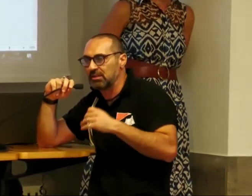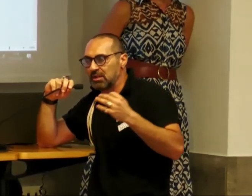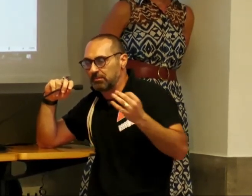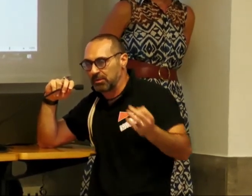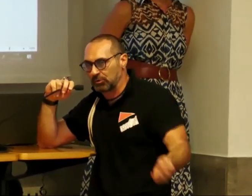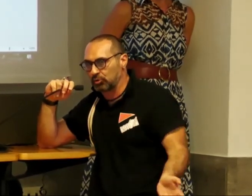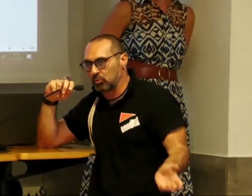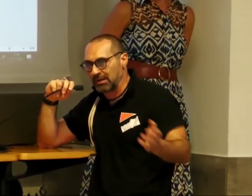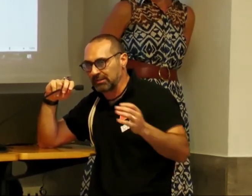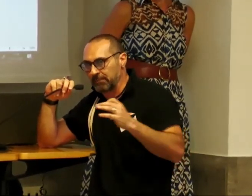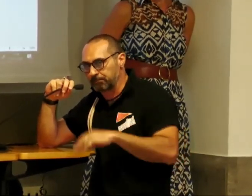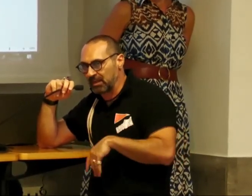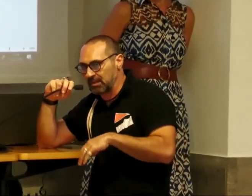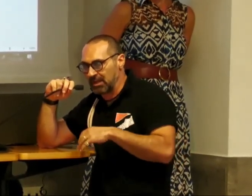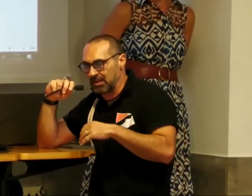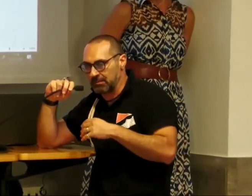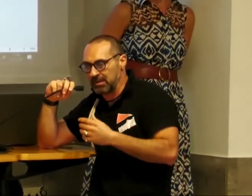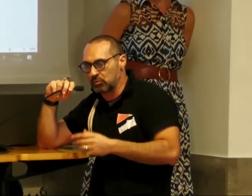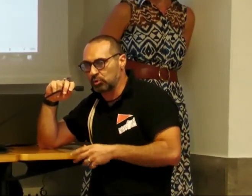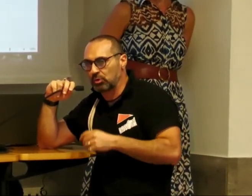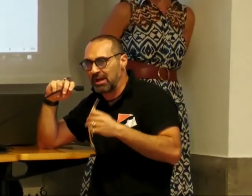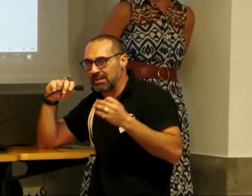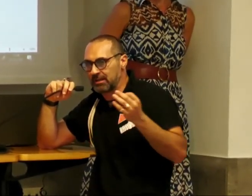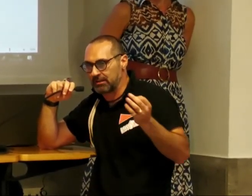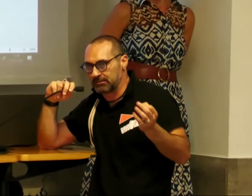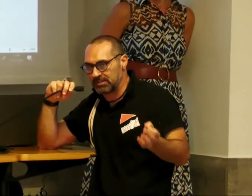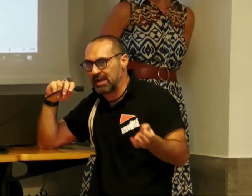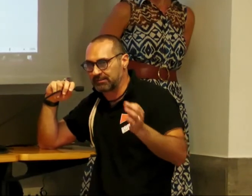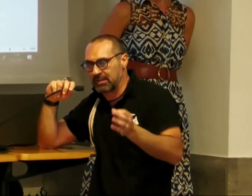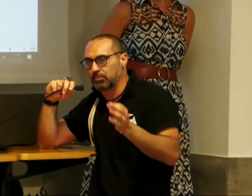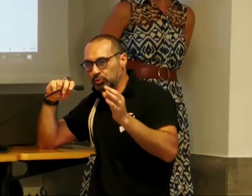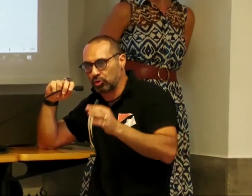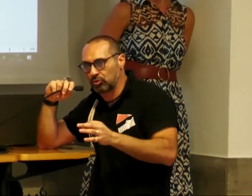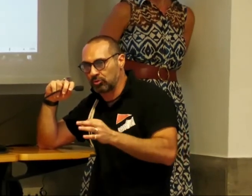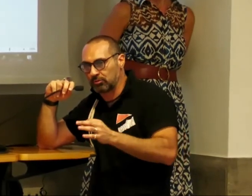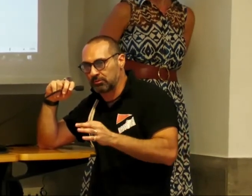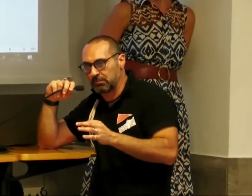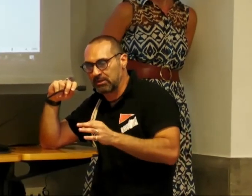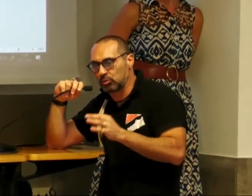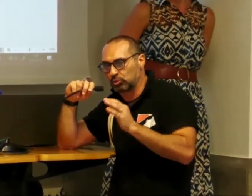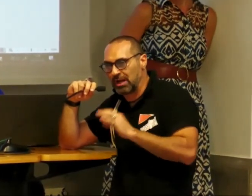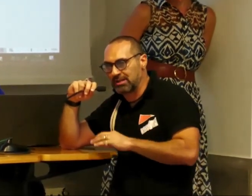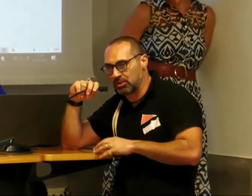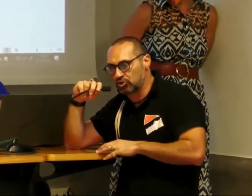didattica.lettere@uniroma3.it, per quanto riguarda beni culturali,